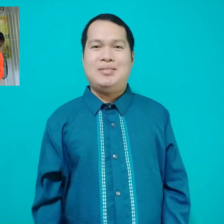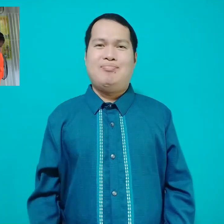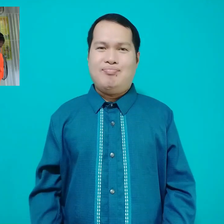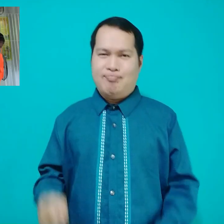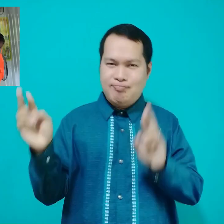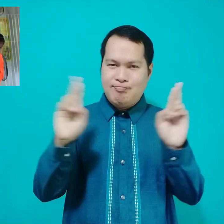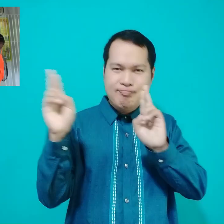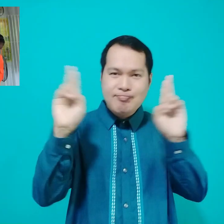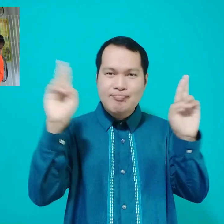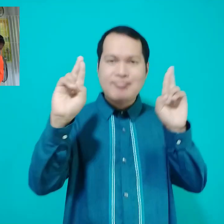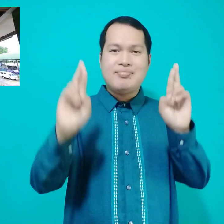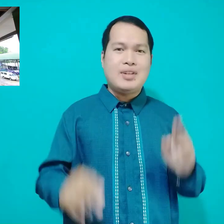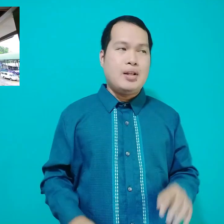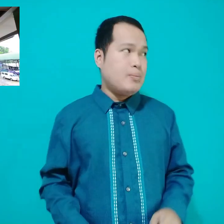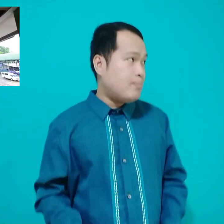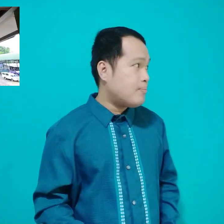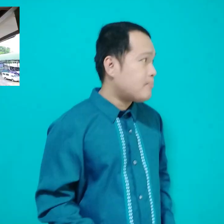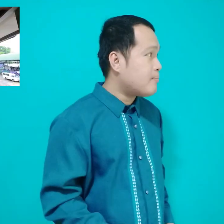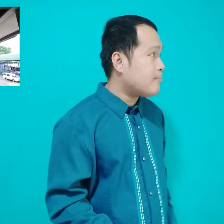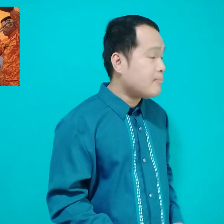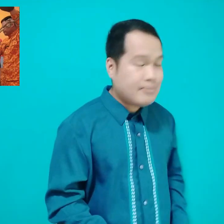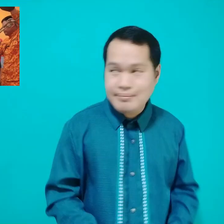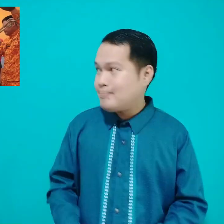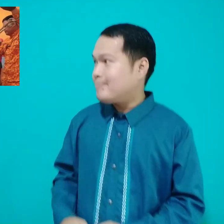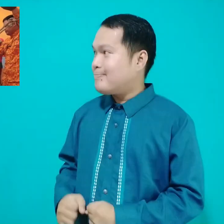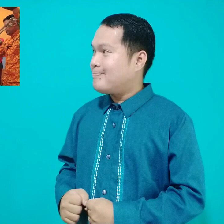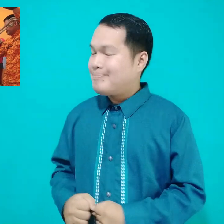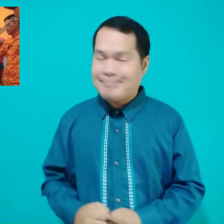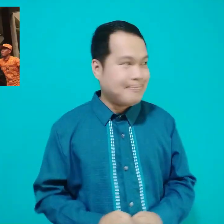Maging handa, maging alerto